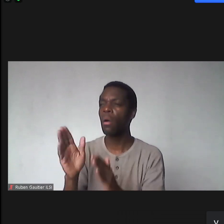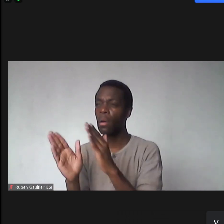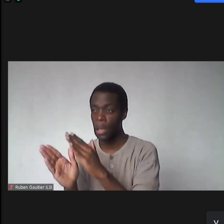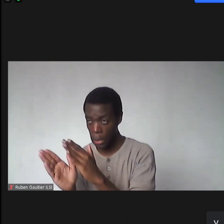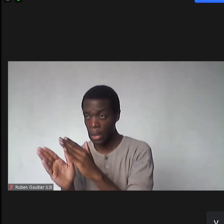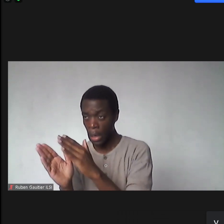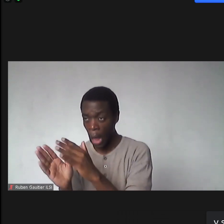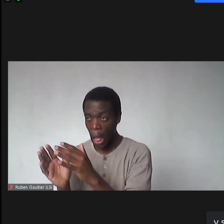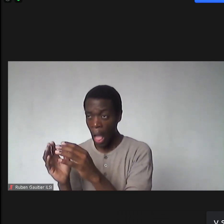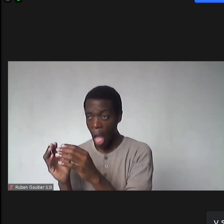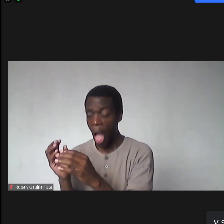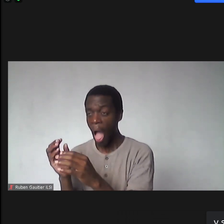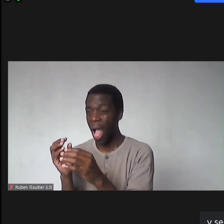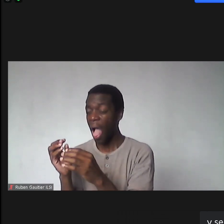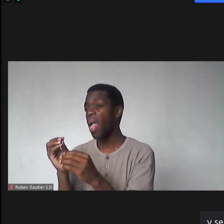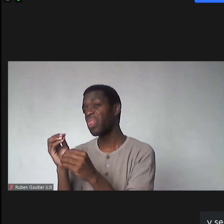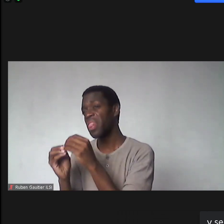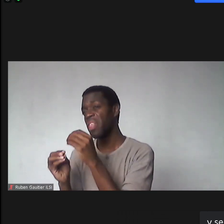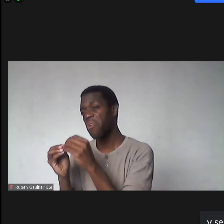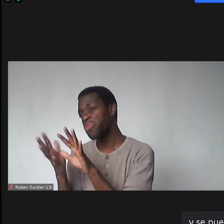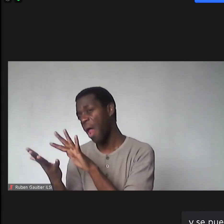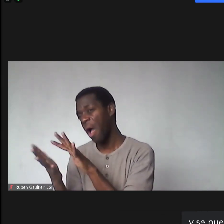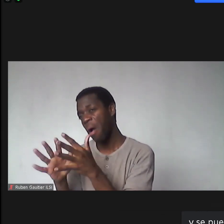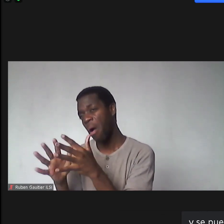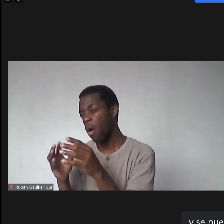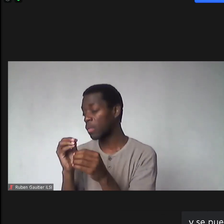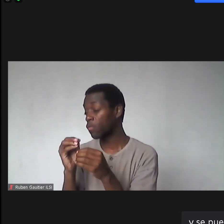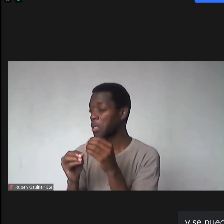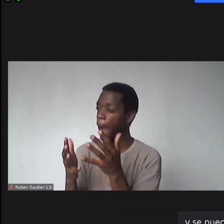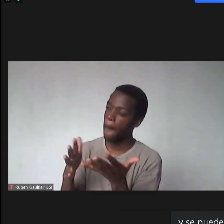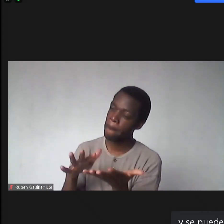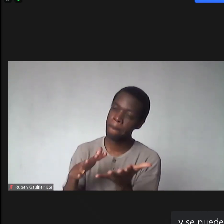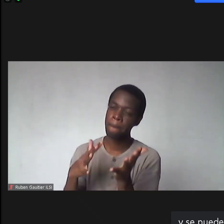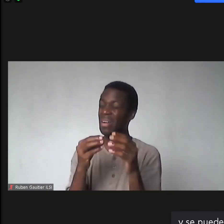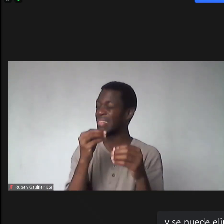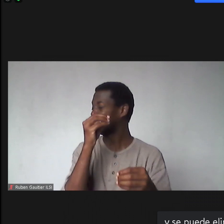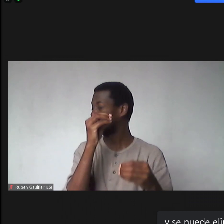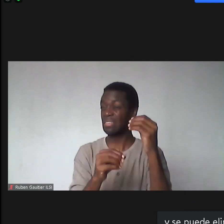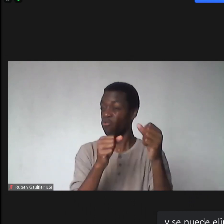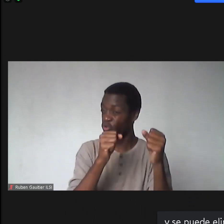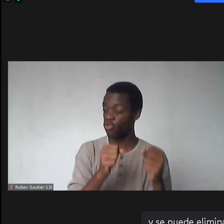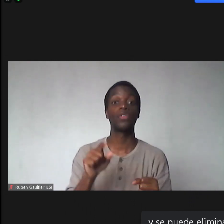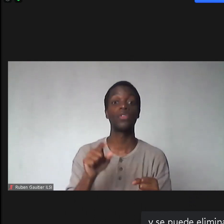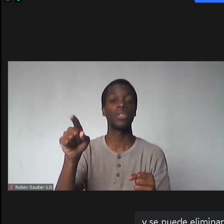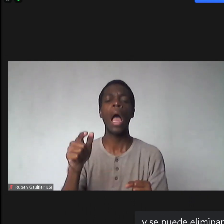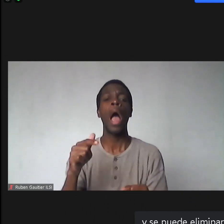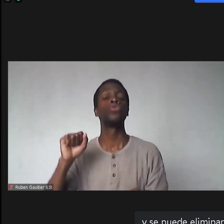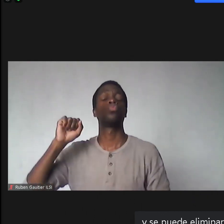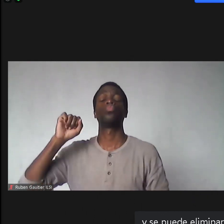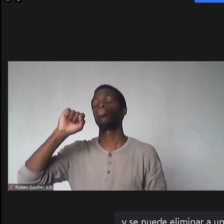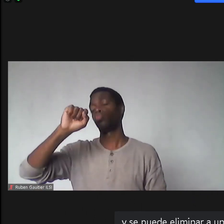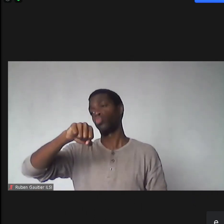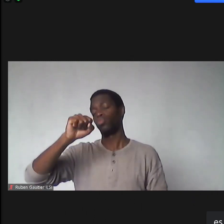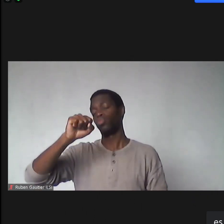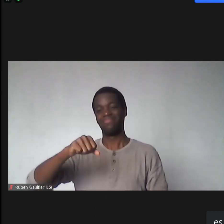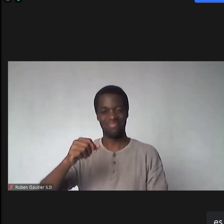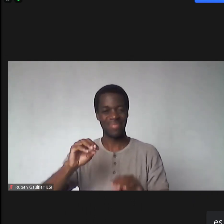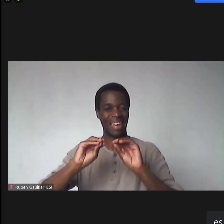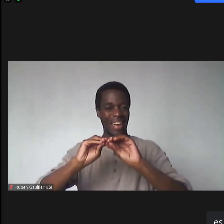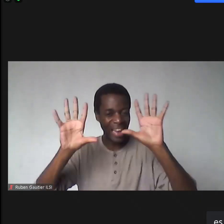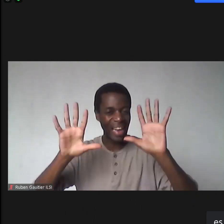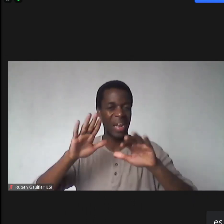pero no se identifican tan claramente con esto. Por eso es muy, muy importante hacer la pregunta como está propuesta en Washington